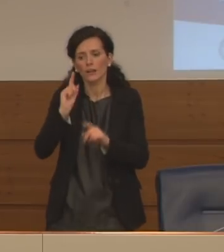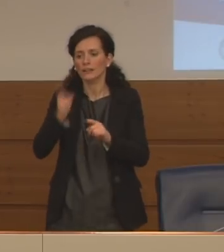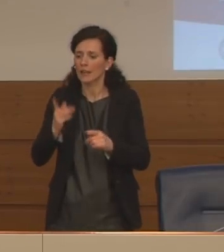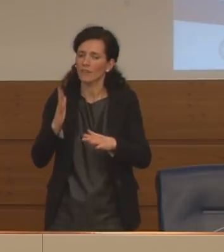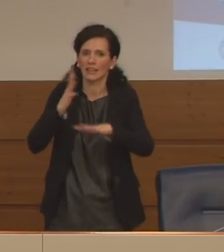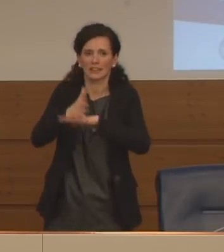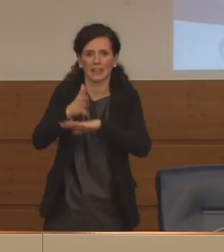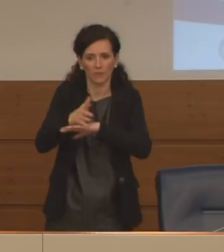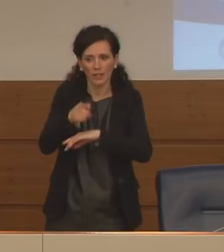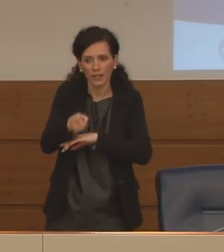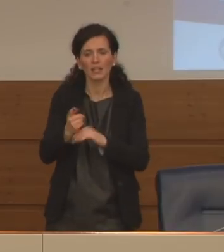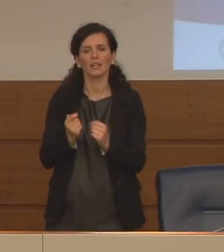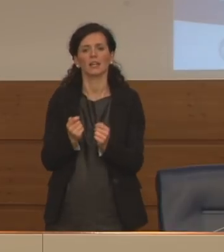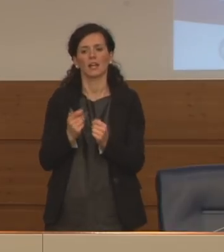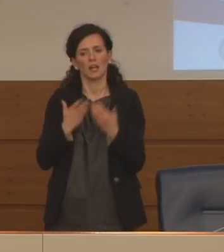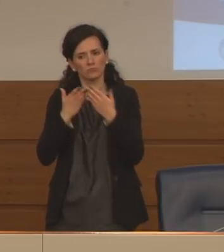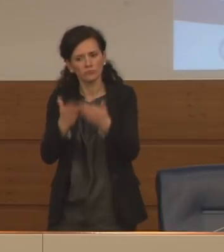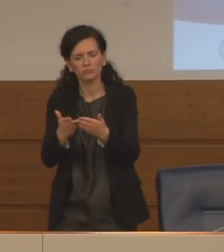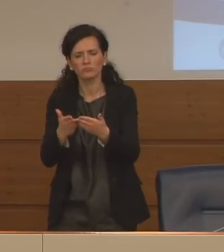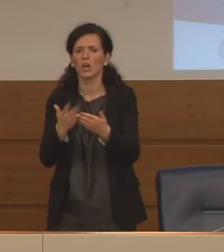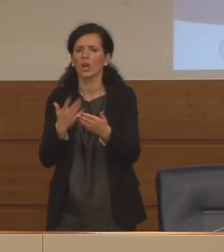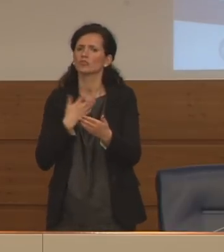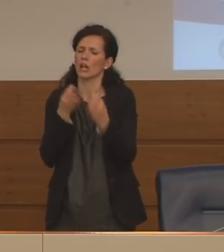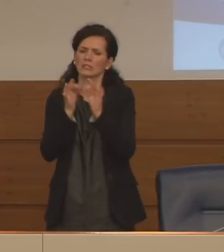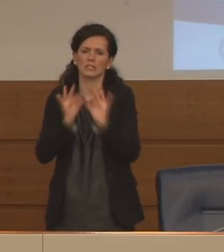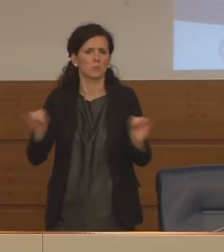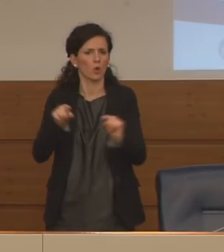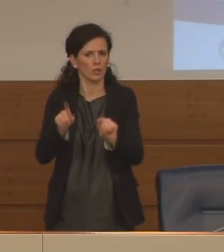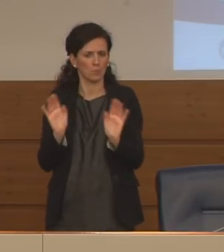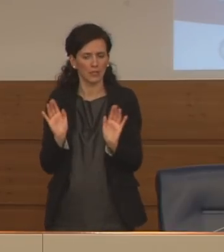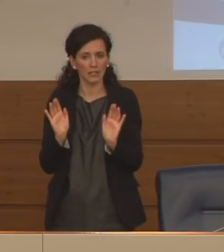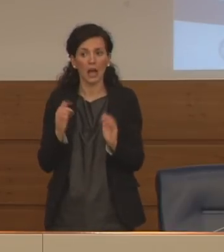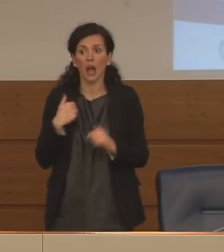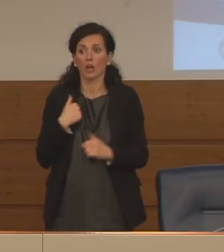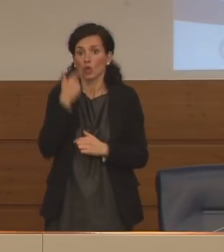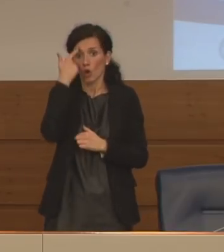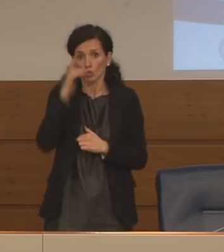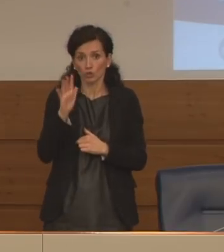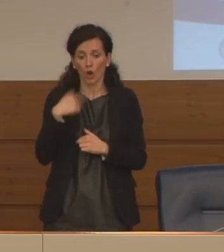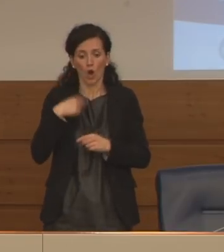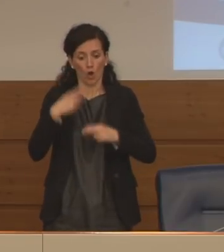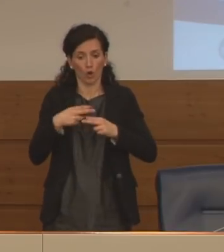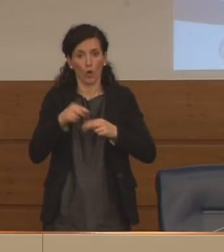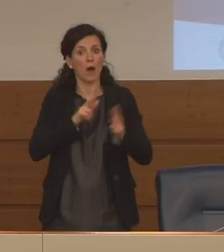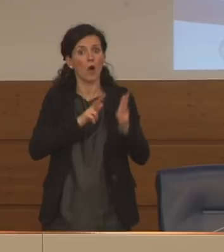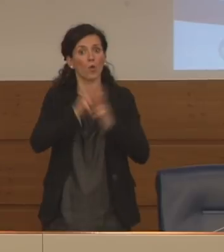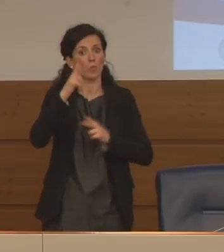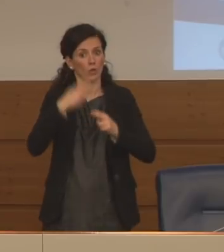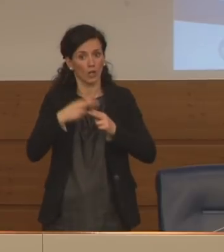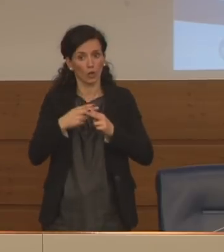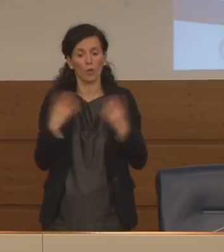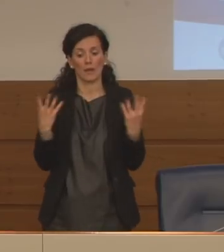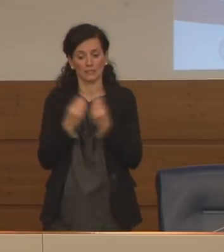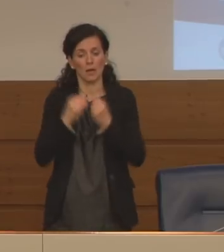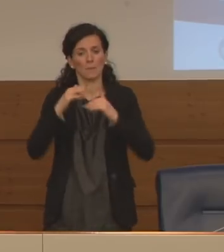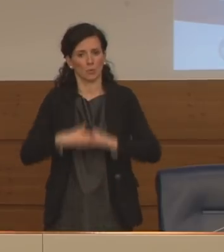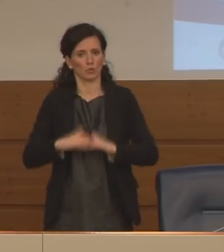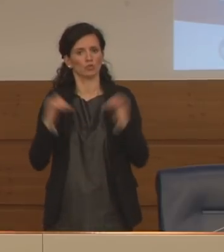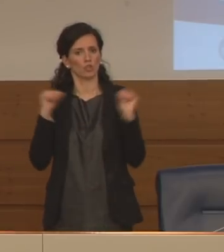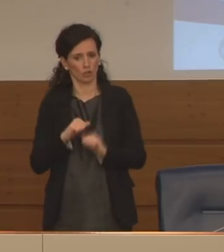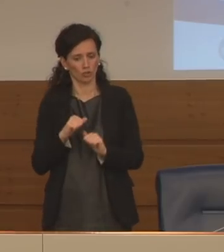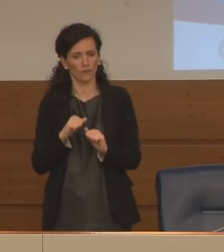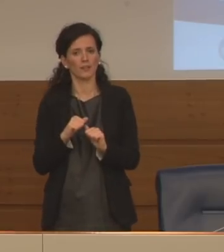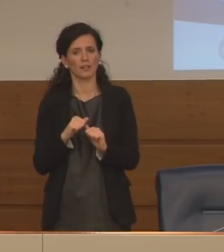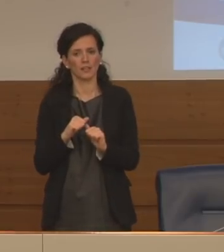hanno le coperture necessarie quindi so che su roma il comune di roma insieme con la protezione civile